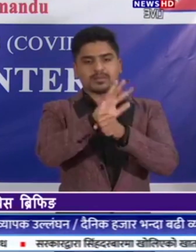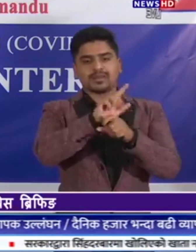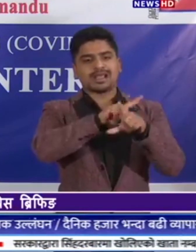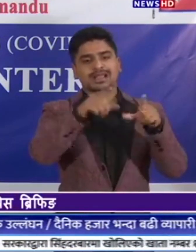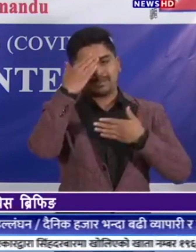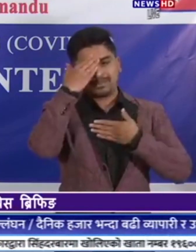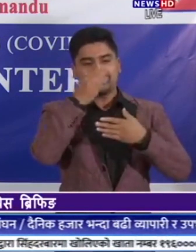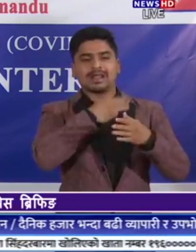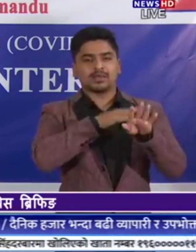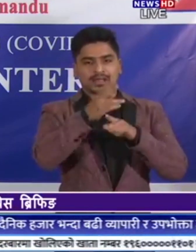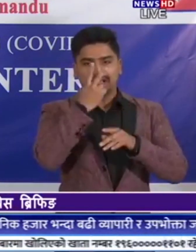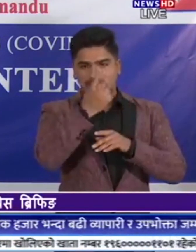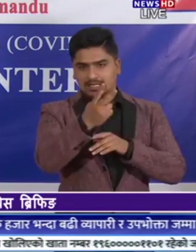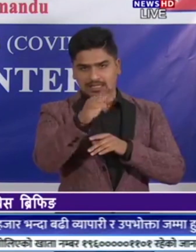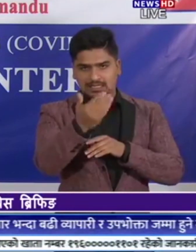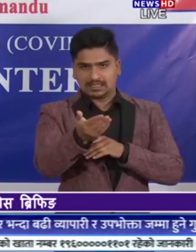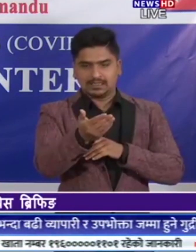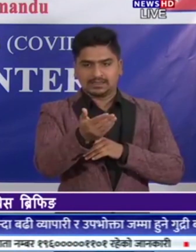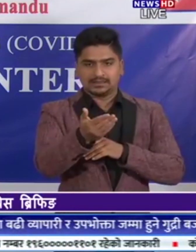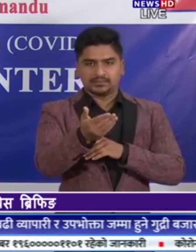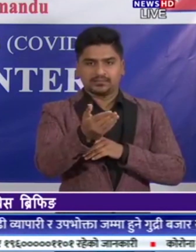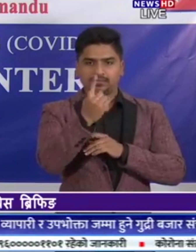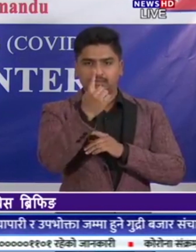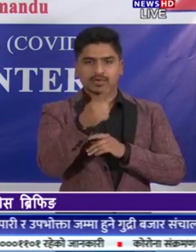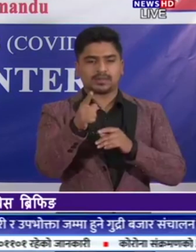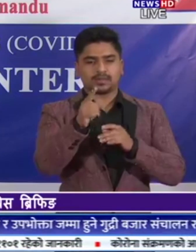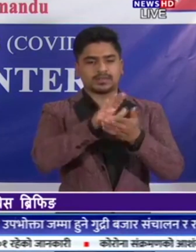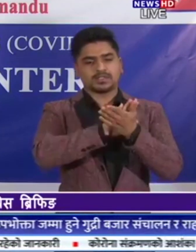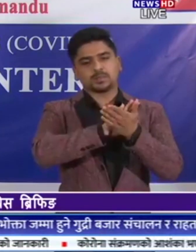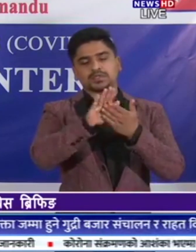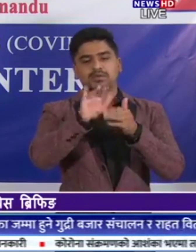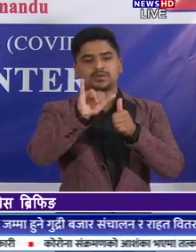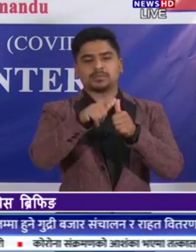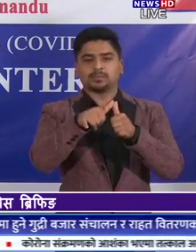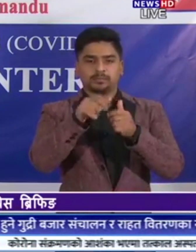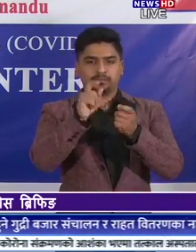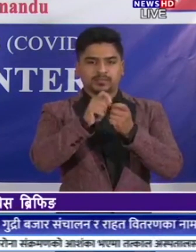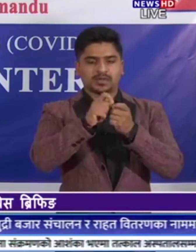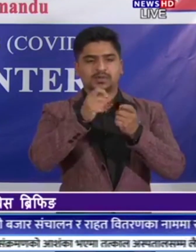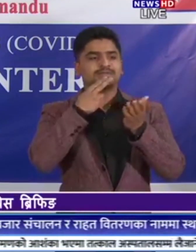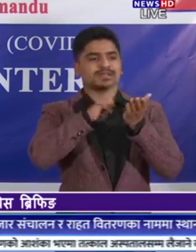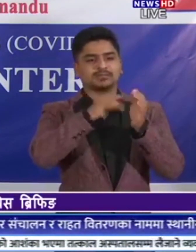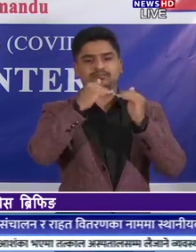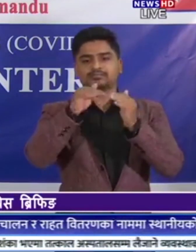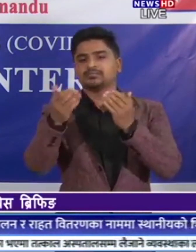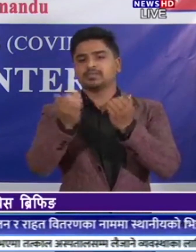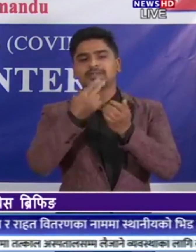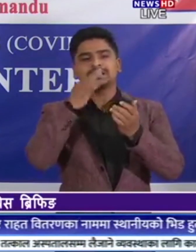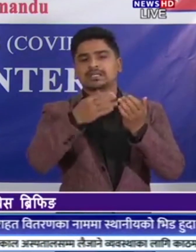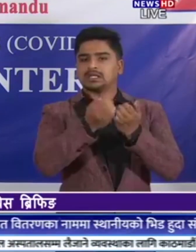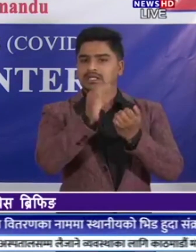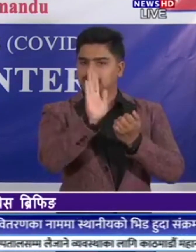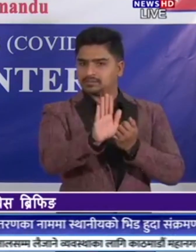ला जागी योटा प्रस्टक हाका सहितको पत्राचार गरने आमने निने गरेका छा, तियो